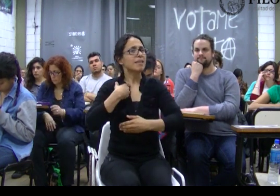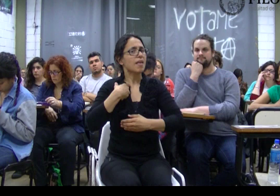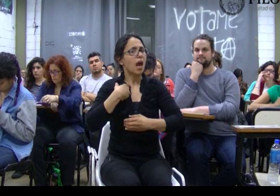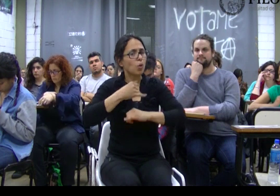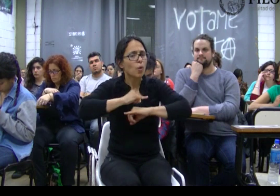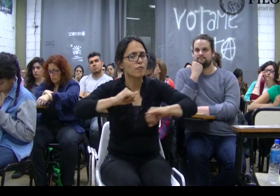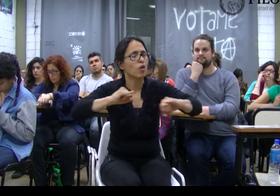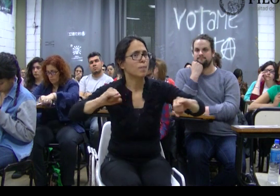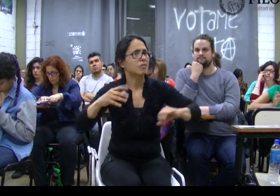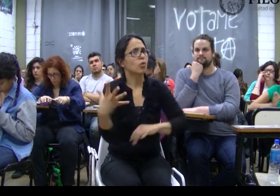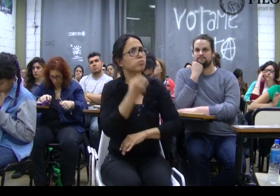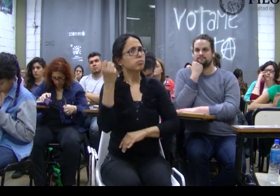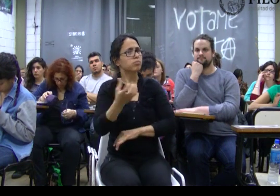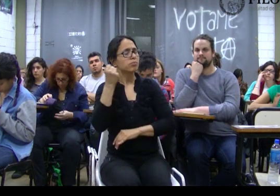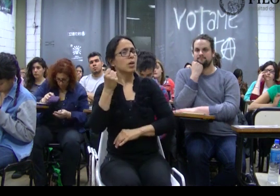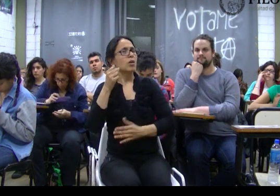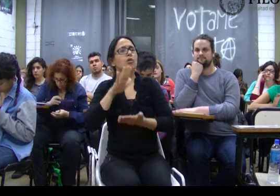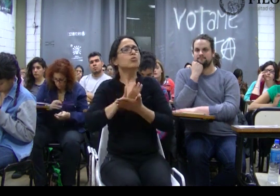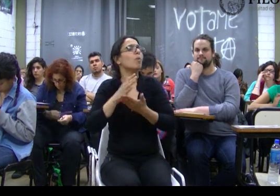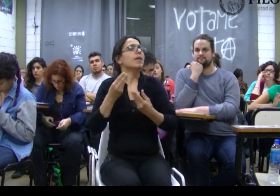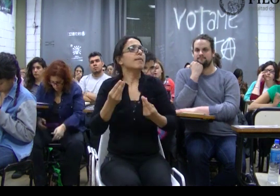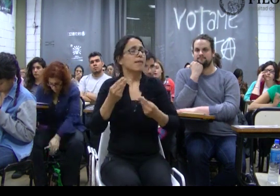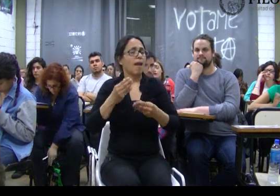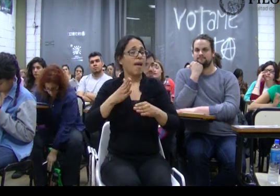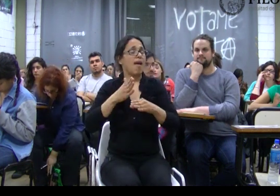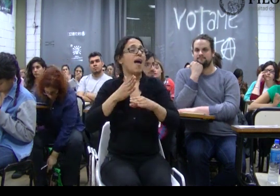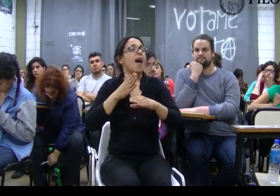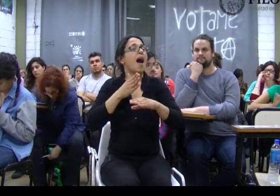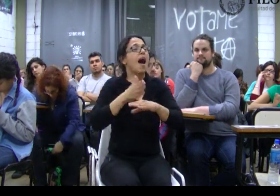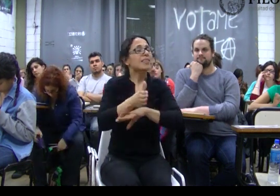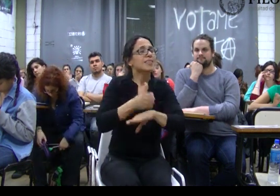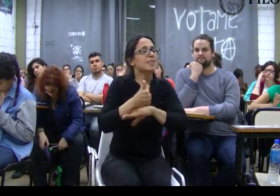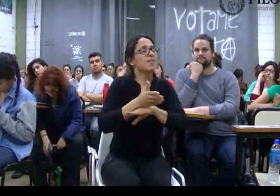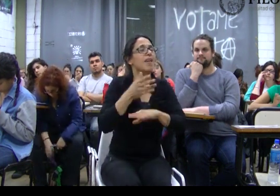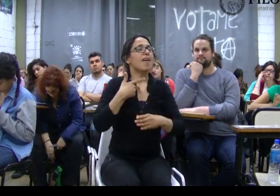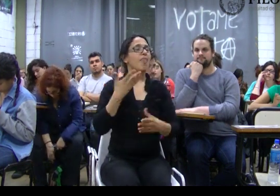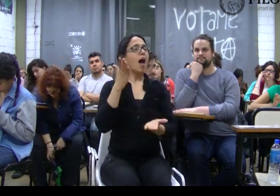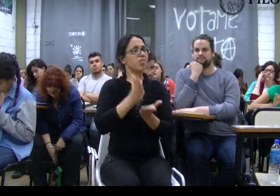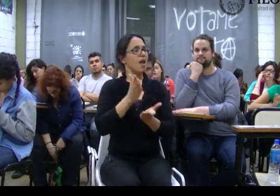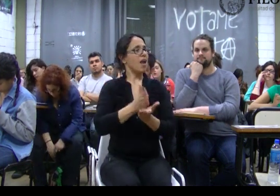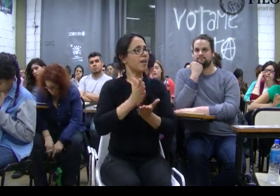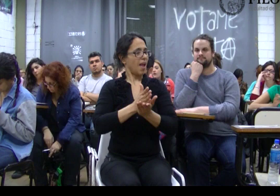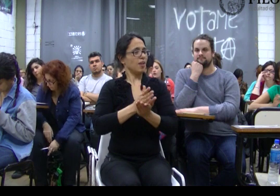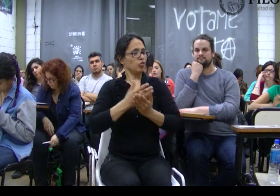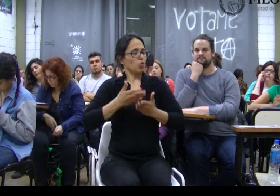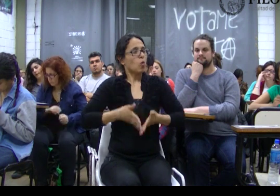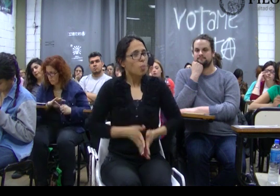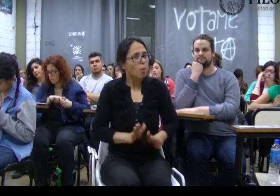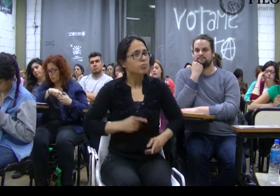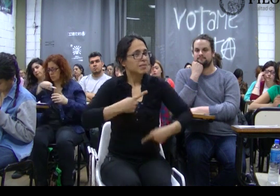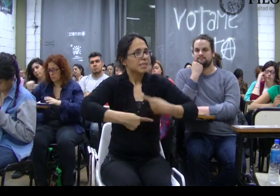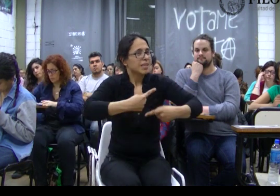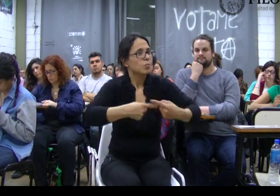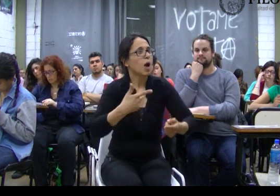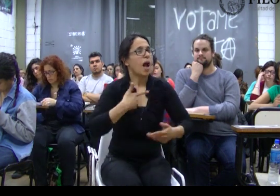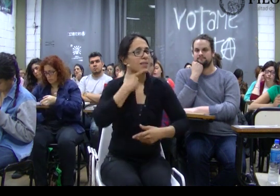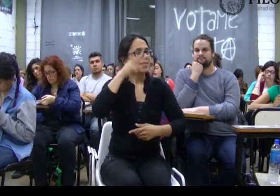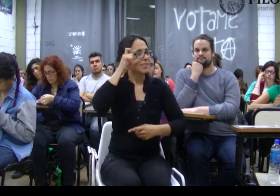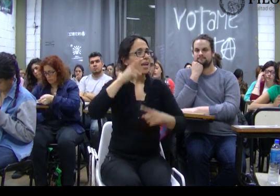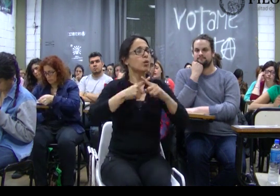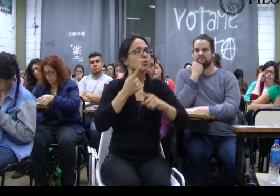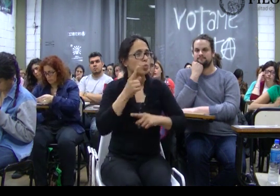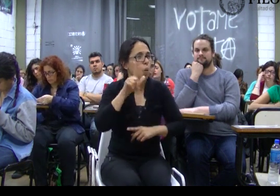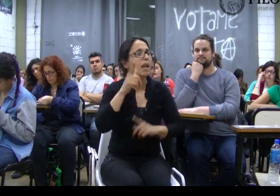cómo es el acceso a los derechos sexuales y reproductivos, y en particular a la genitalidad, también